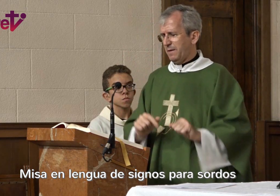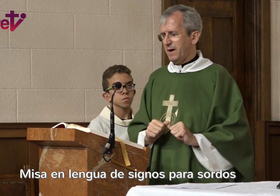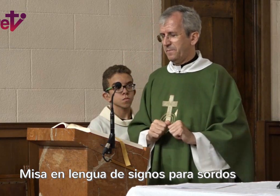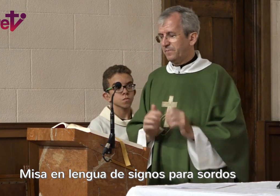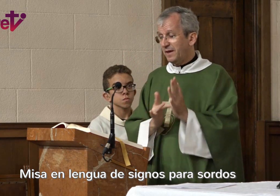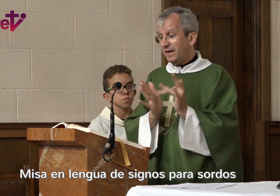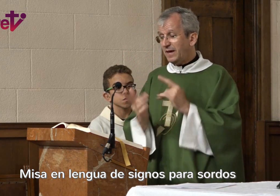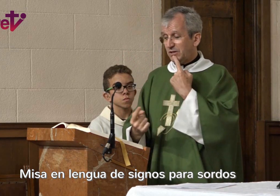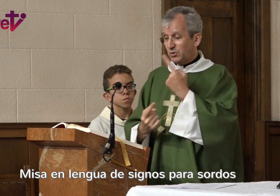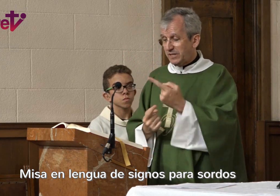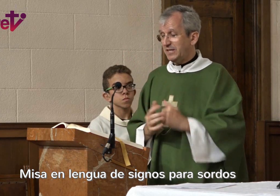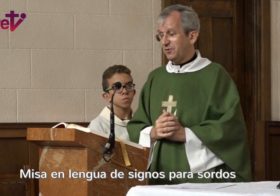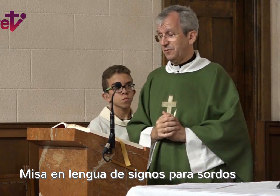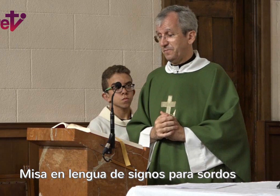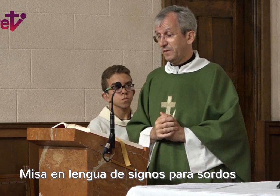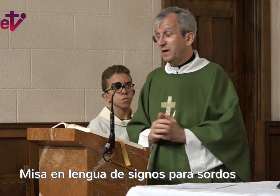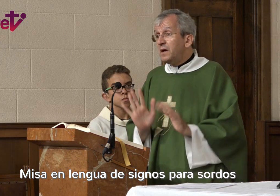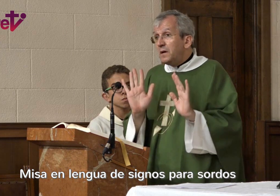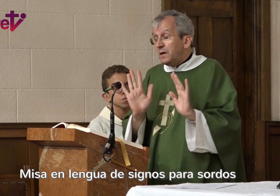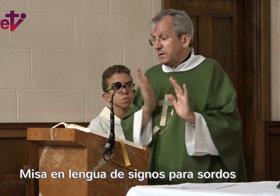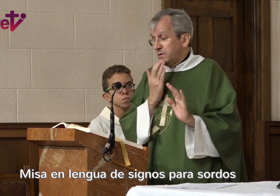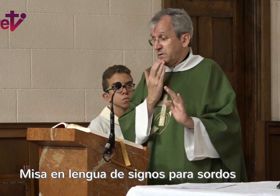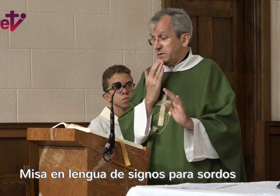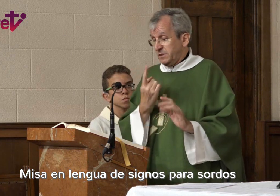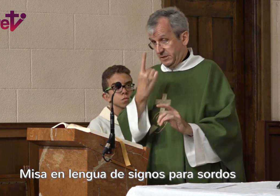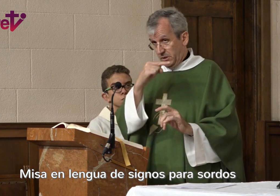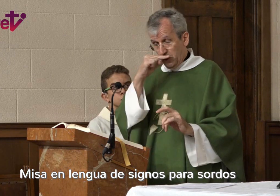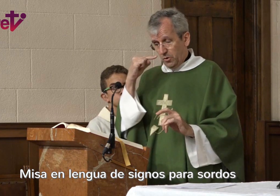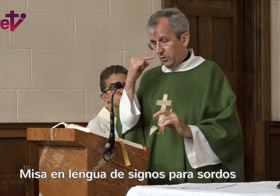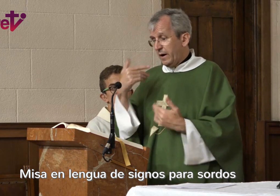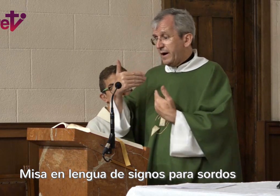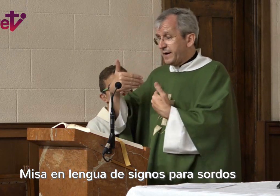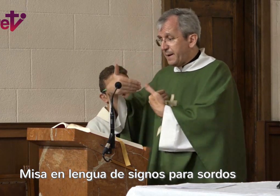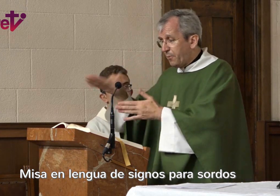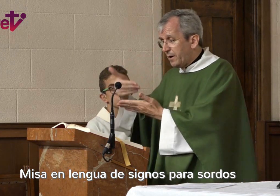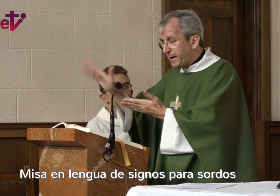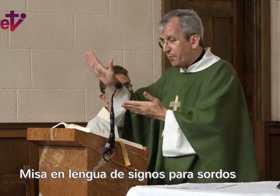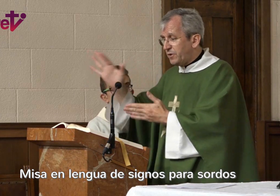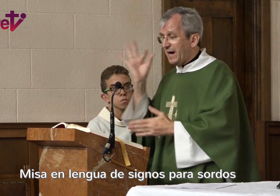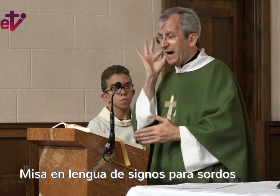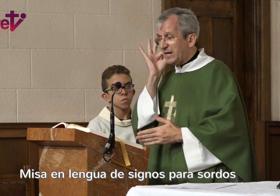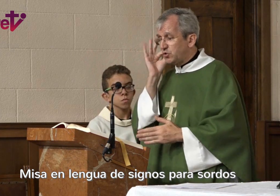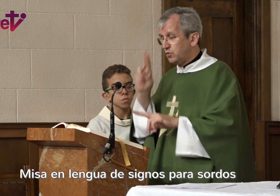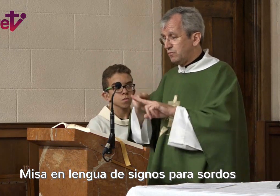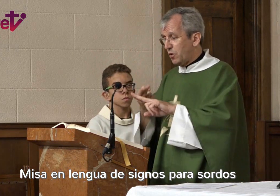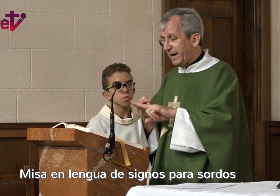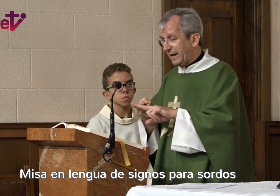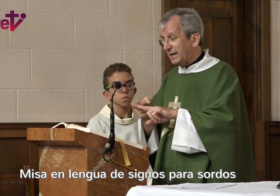tema Y Jesús les dijo Si un repudia a sú mujer